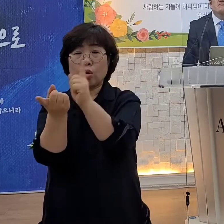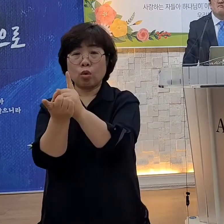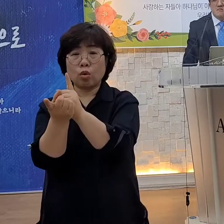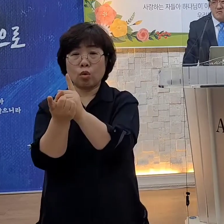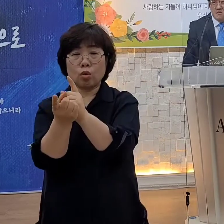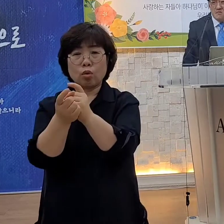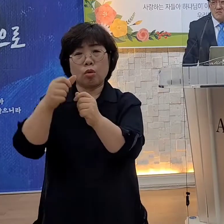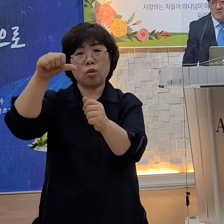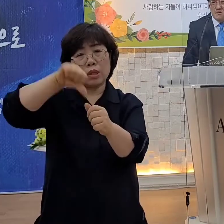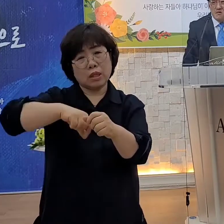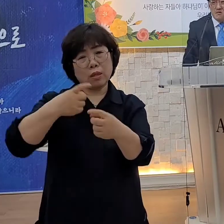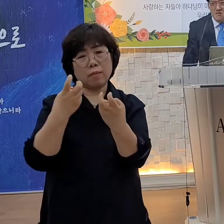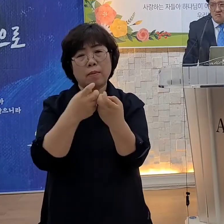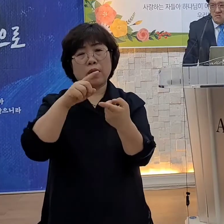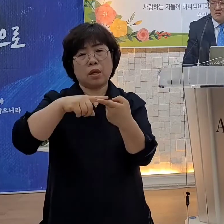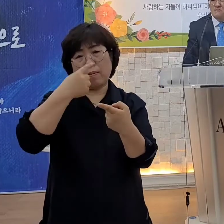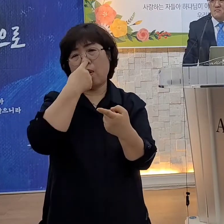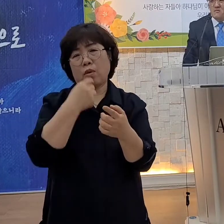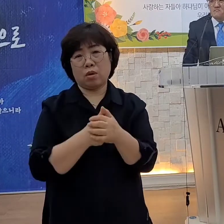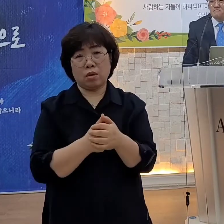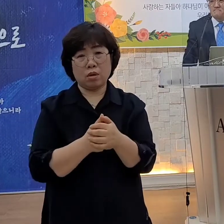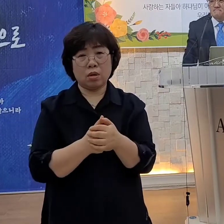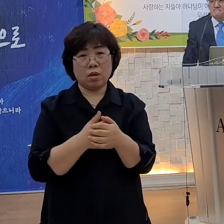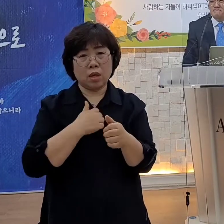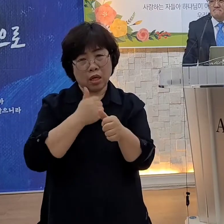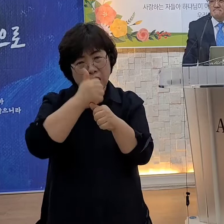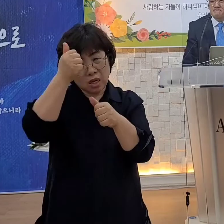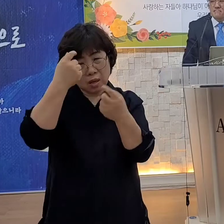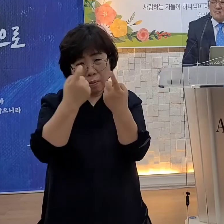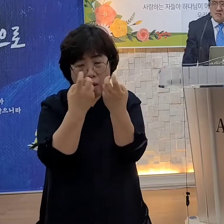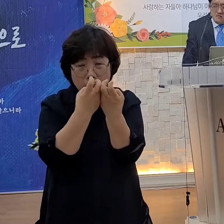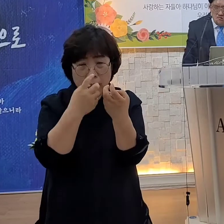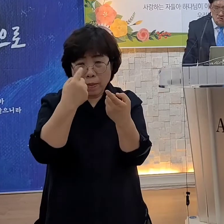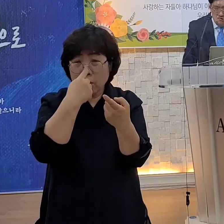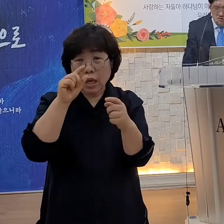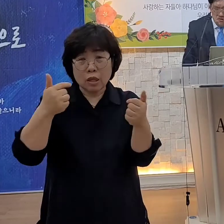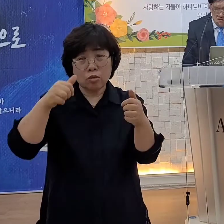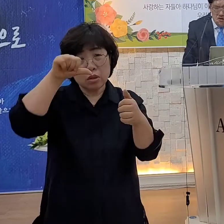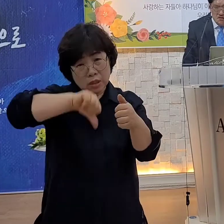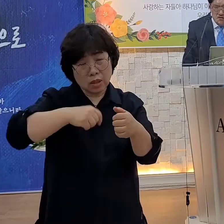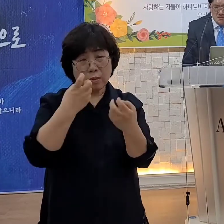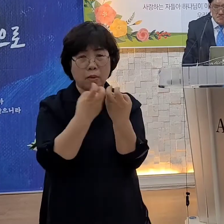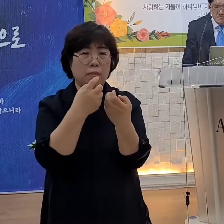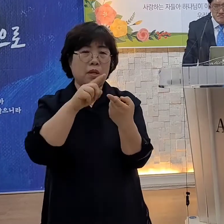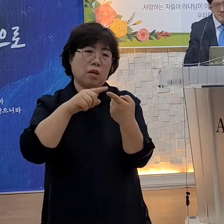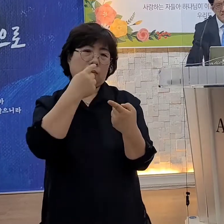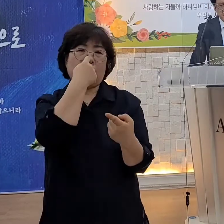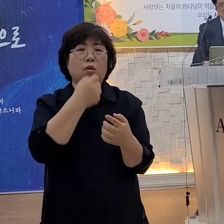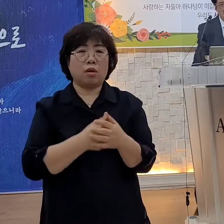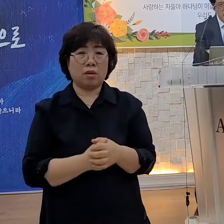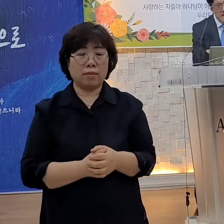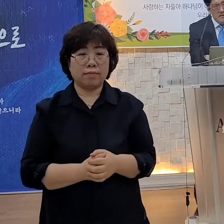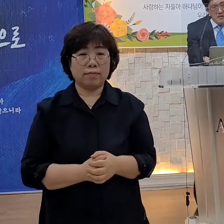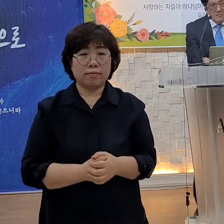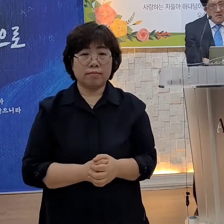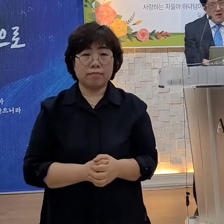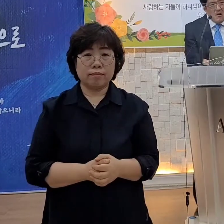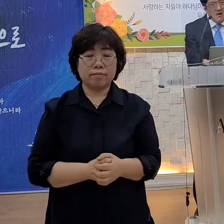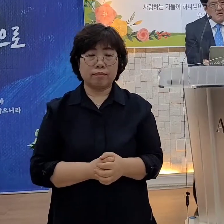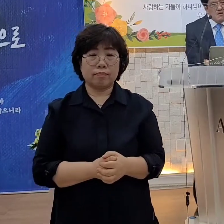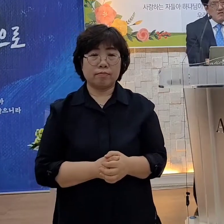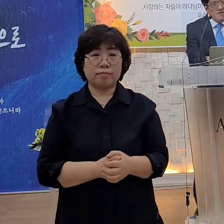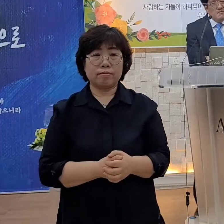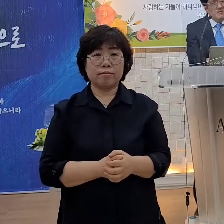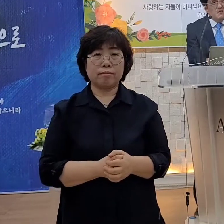지는 법을 배웁니다. 서로 지는 법을. 이걸 꼭 이해하셔야 돼요. 이게